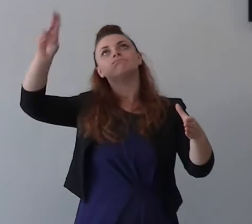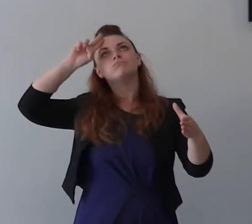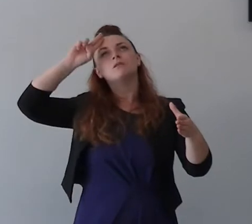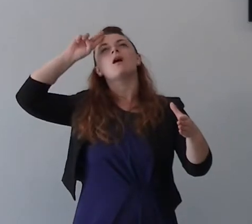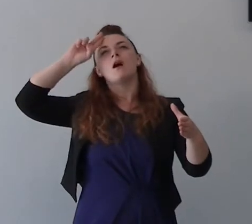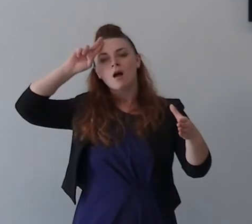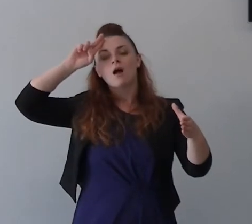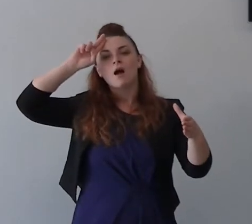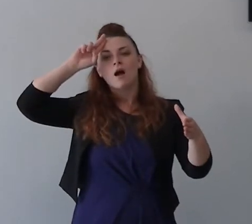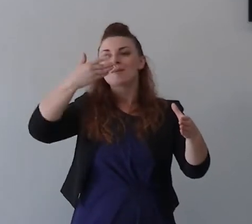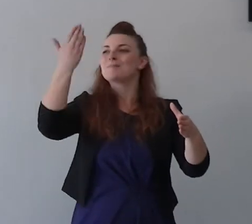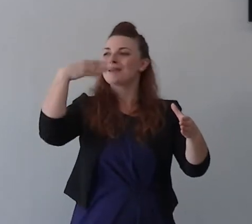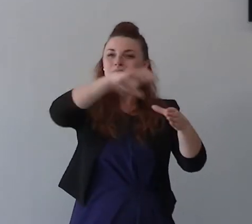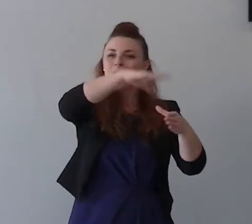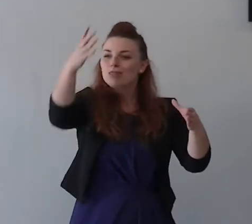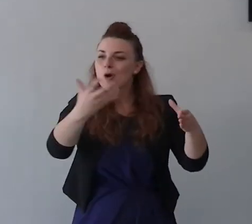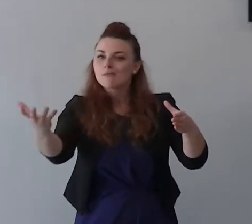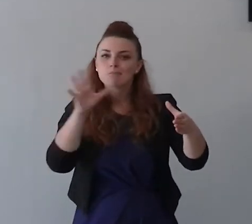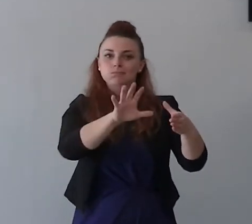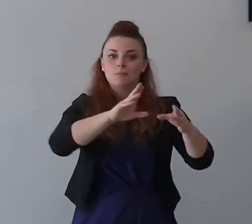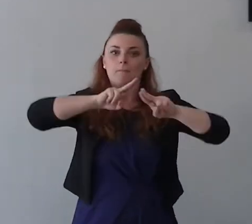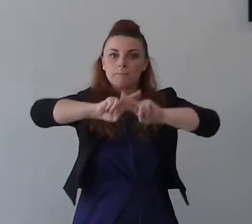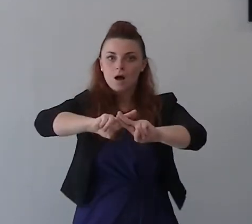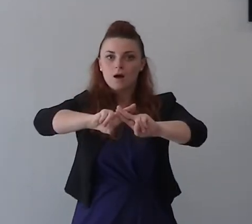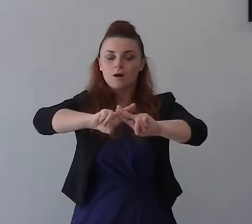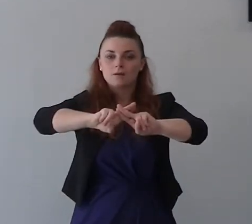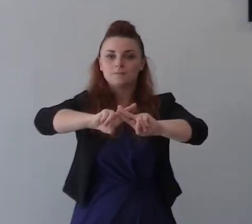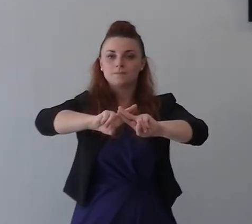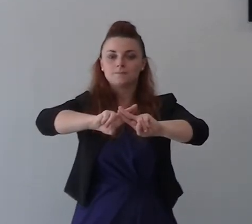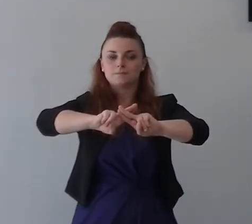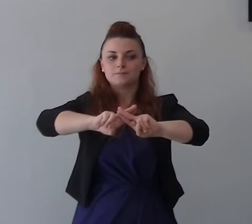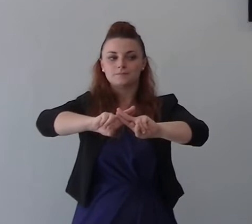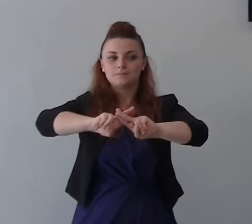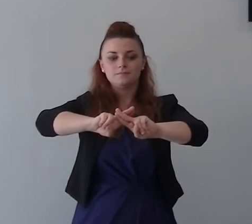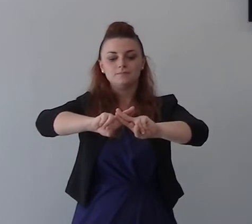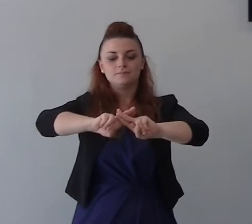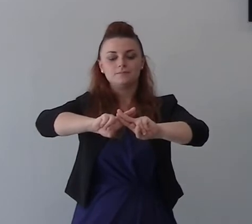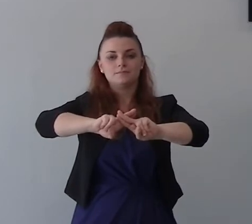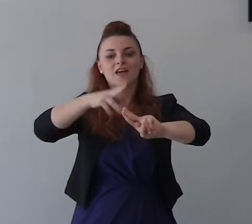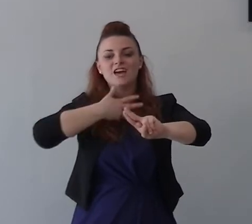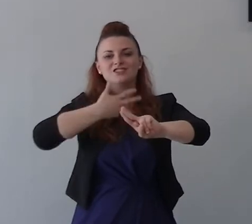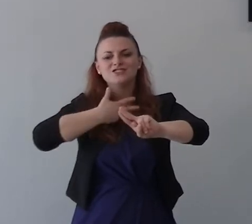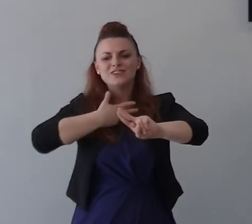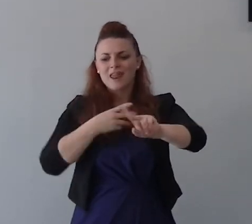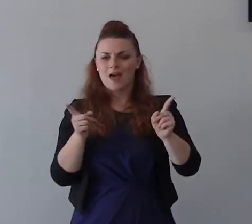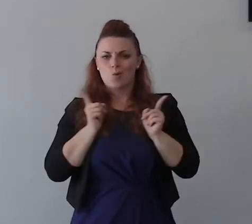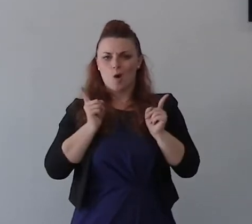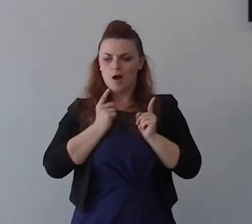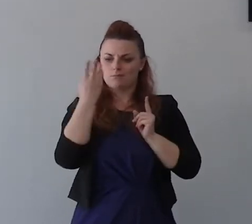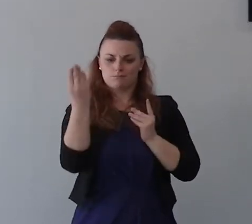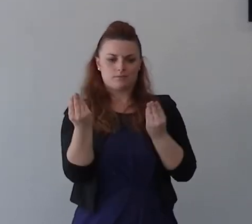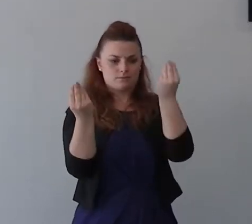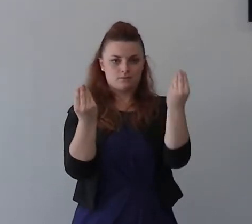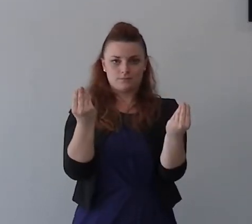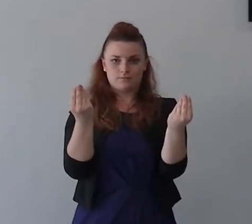era sigillata. La tomba era sigillata e c'erano delle guardie intorno alla